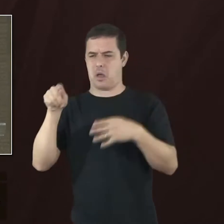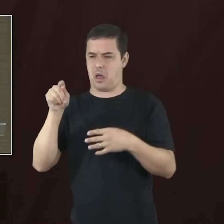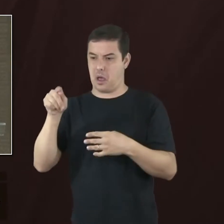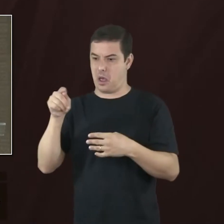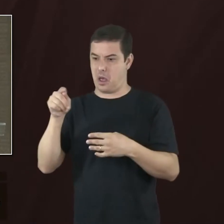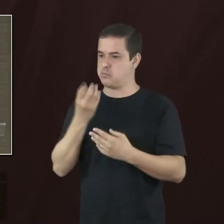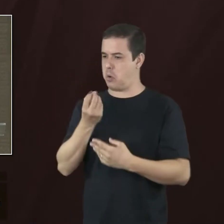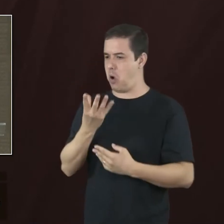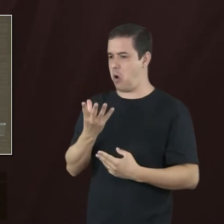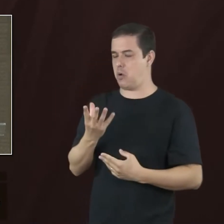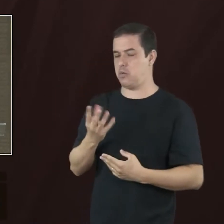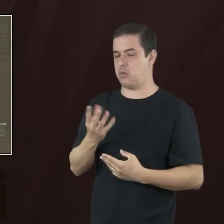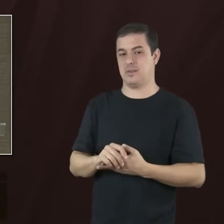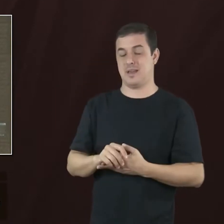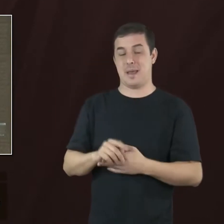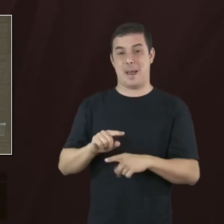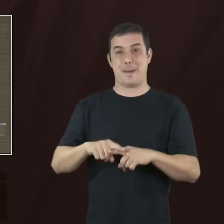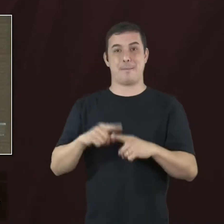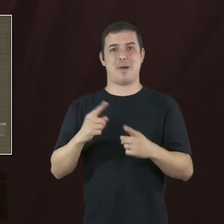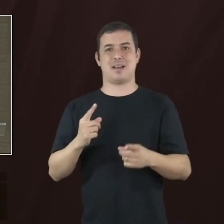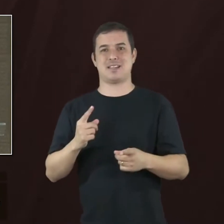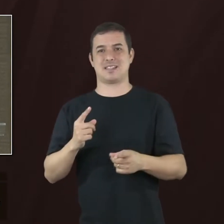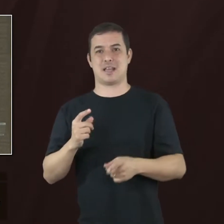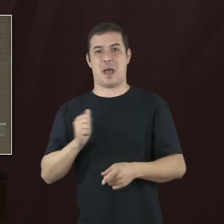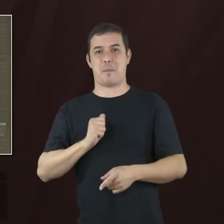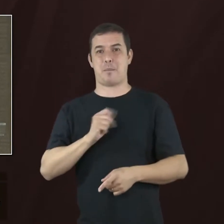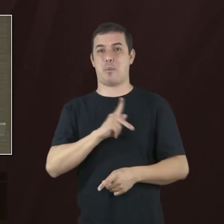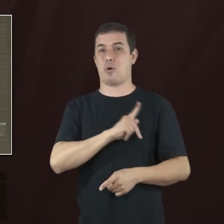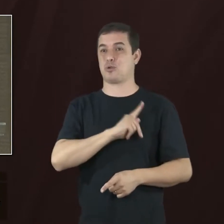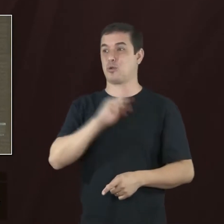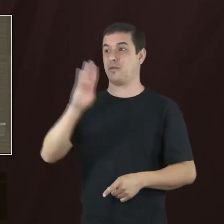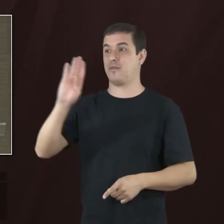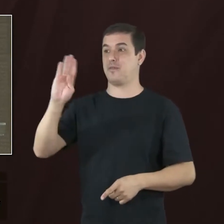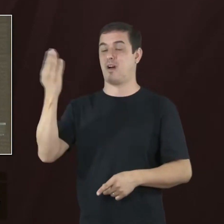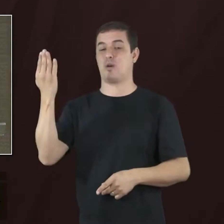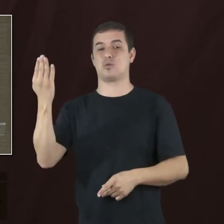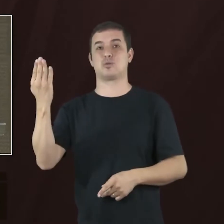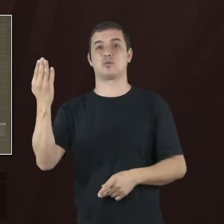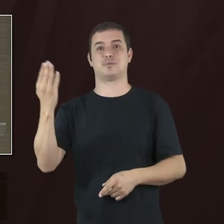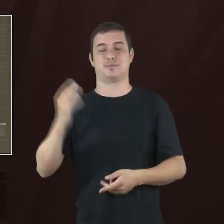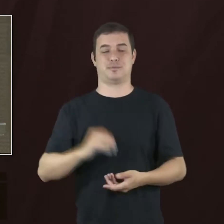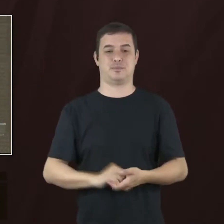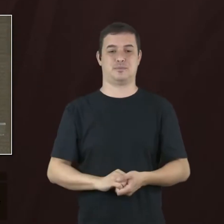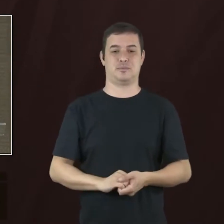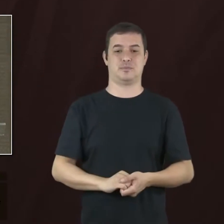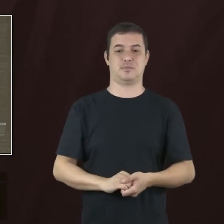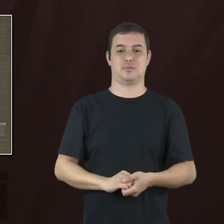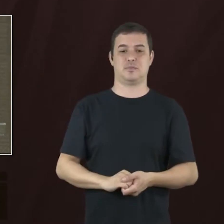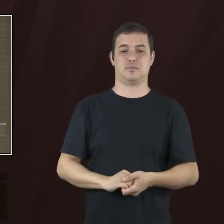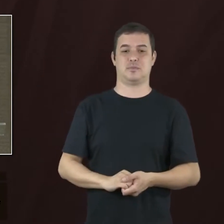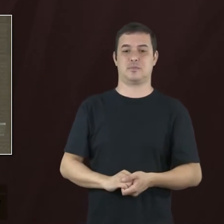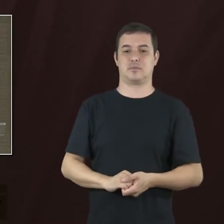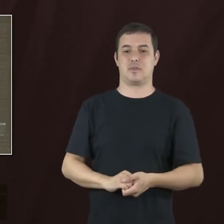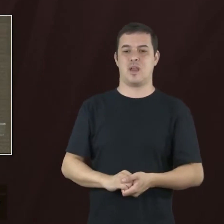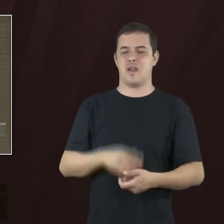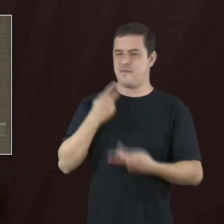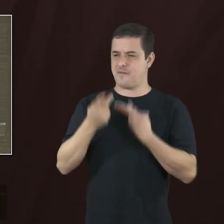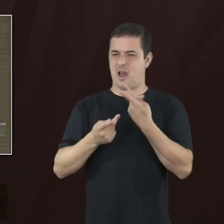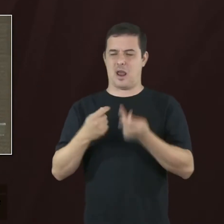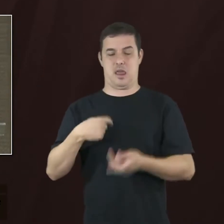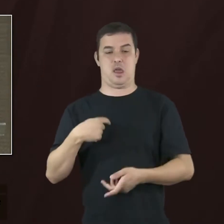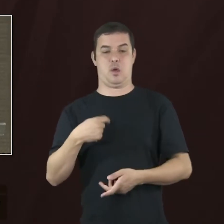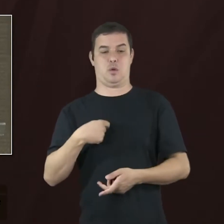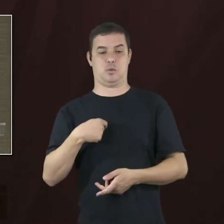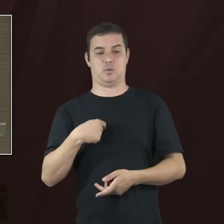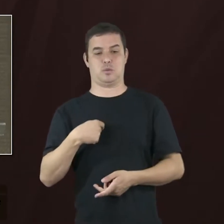são falsos apóstolos, obreiros fraudulentos, transformando-se em apóstolos de Cristo. Não é de se admirar,